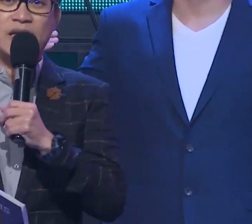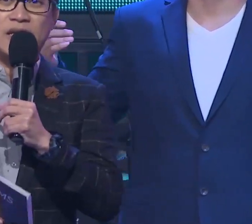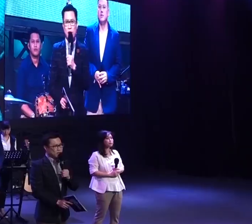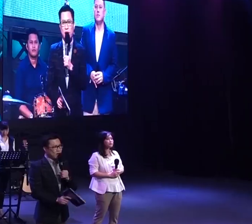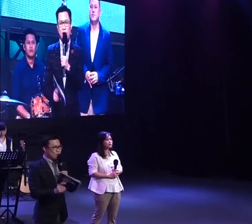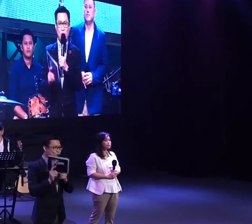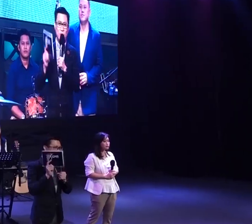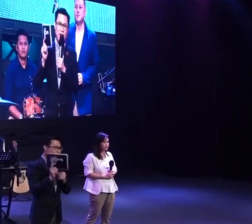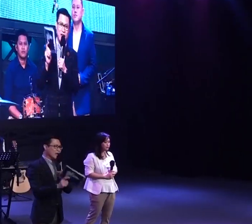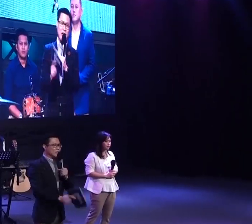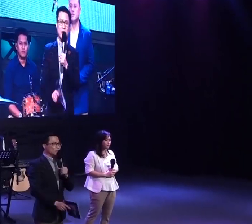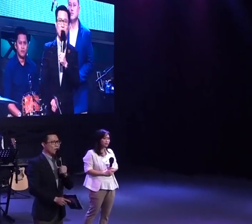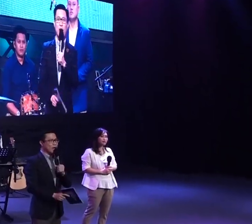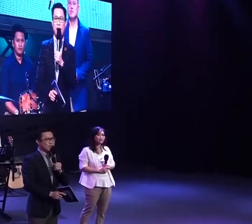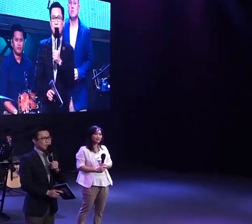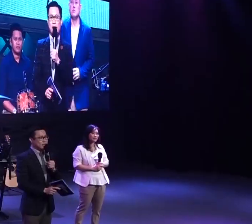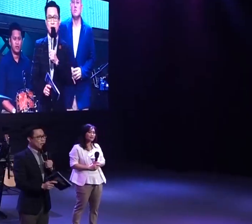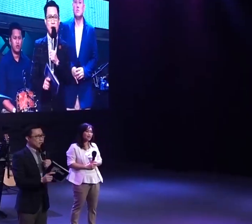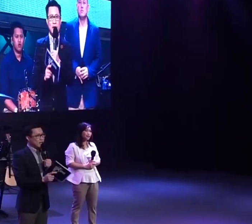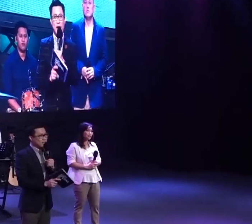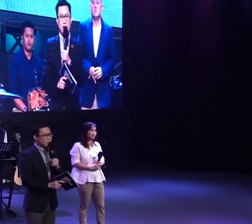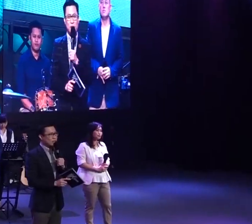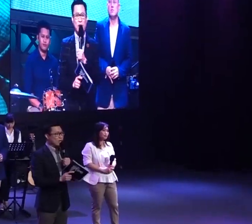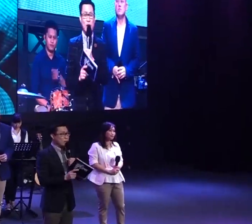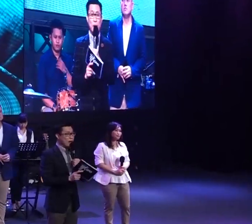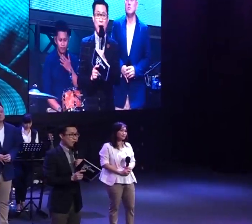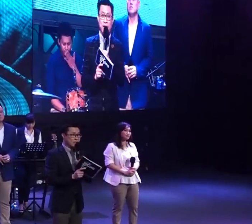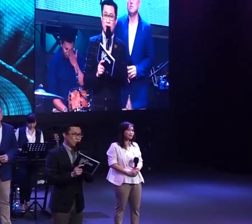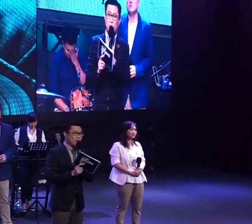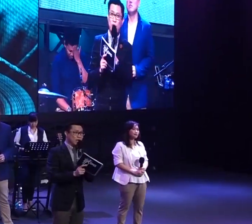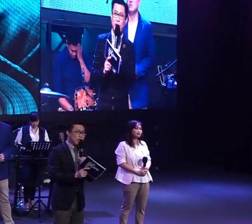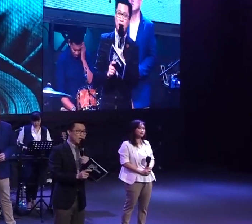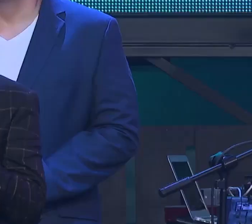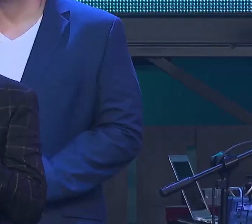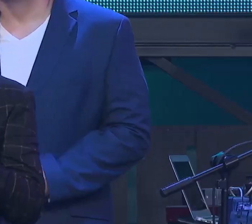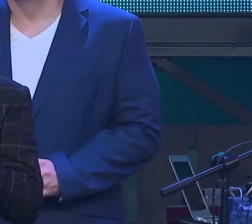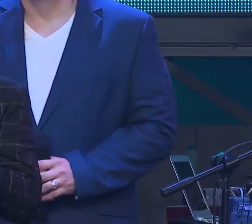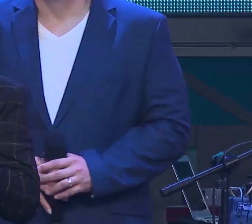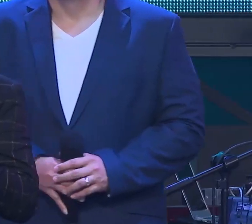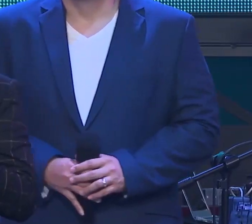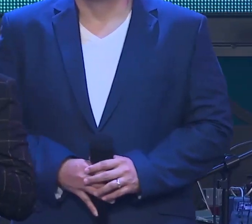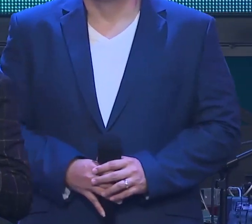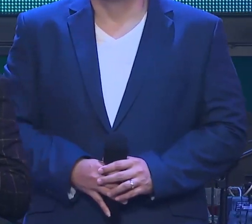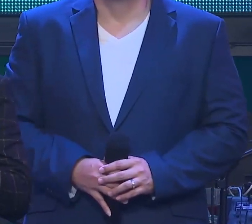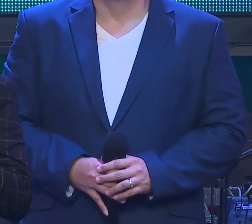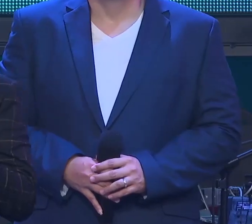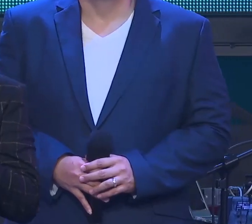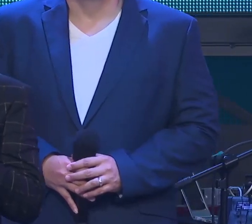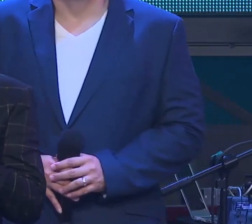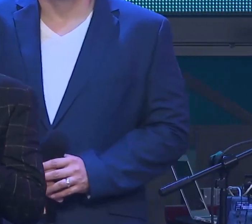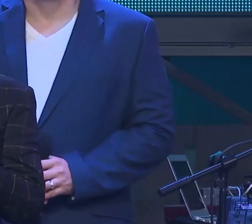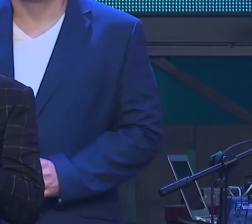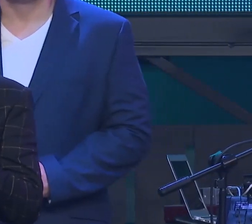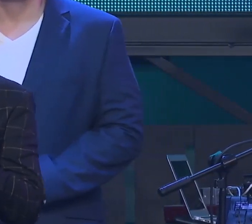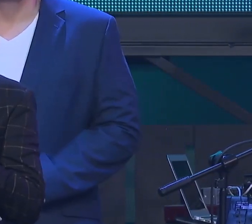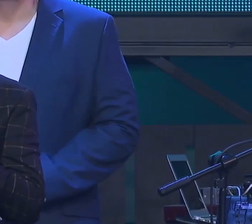Amin. Shalom jemaat yang dikasihi Tuhan. Senang sekali bisa menyapa Anda semuanya melalui Church at Home.